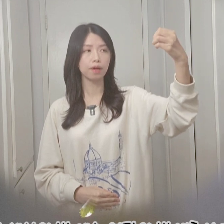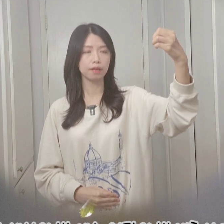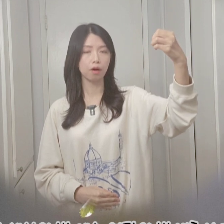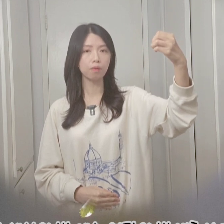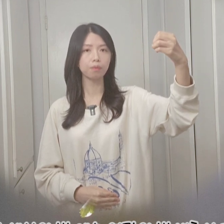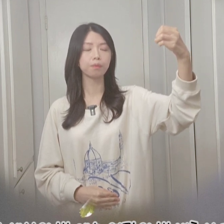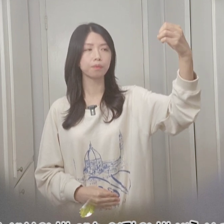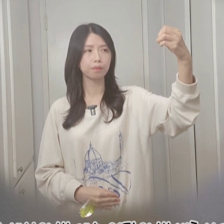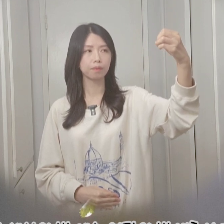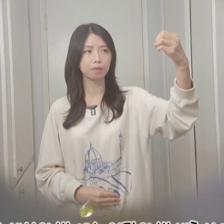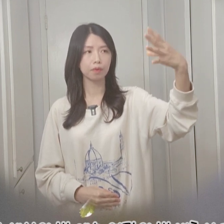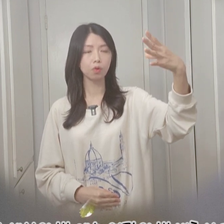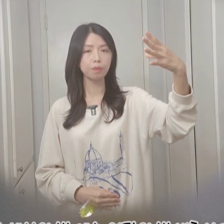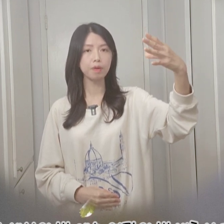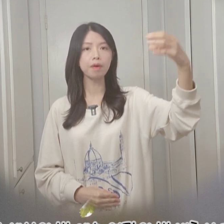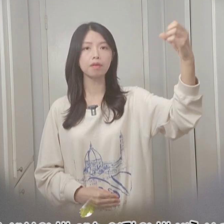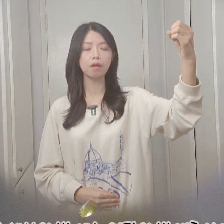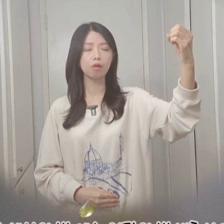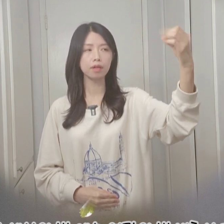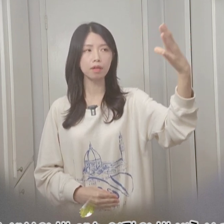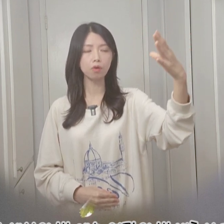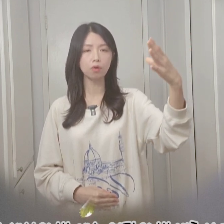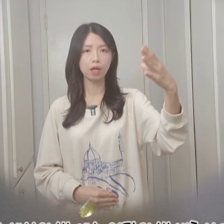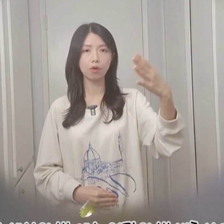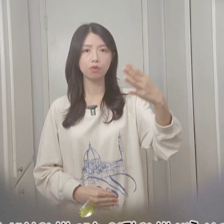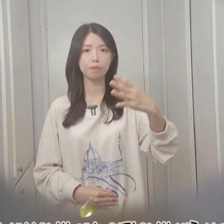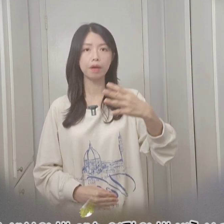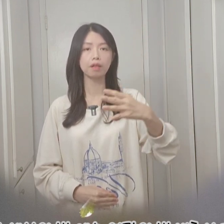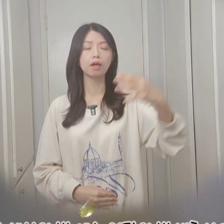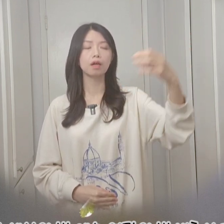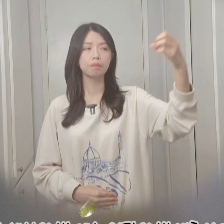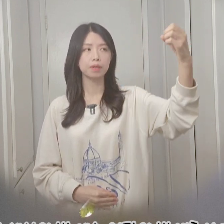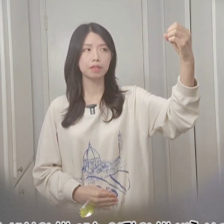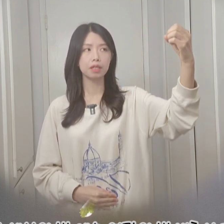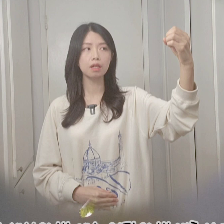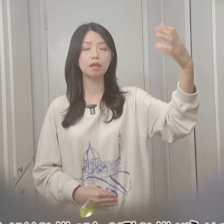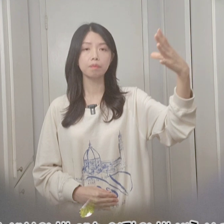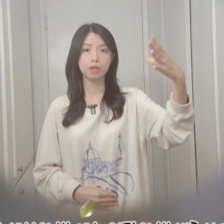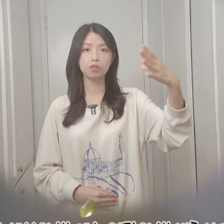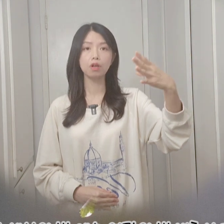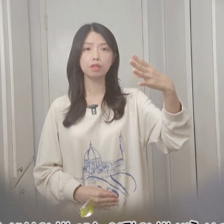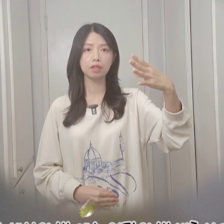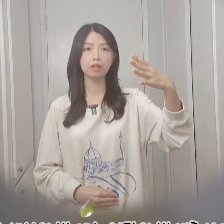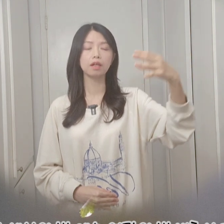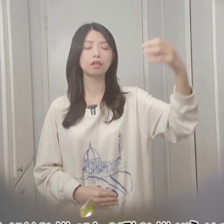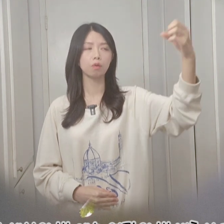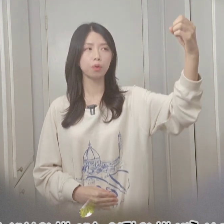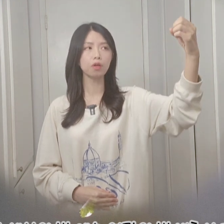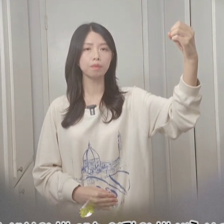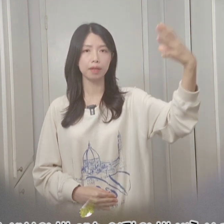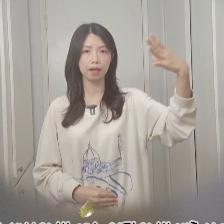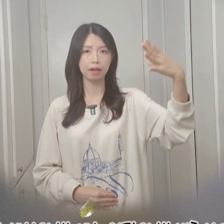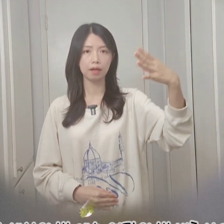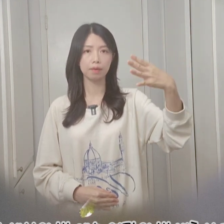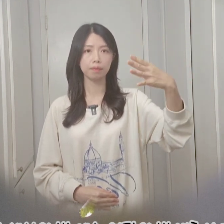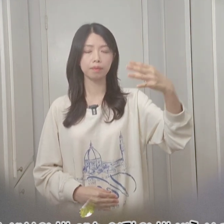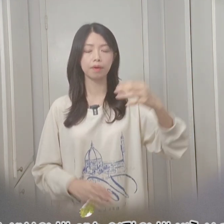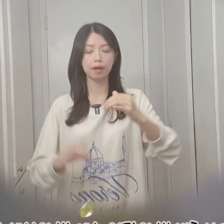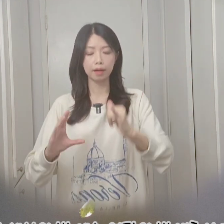주시고 위에서 손을 피면서 사선으로 내려주시면 빛이 비춰지는 그런